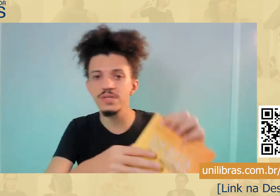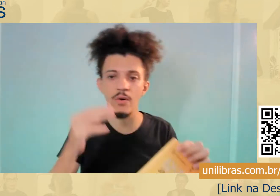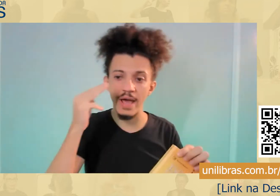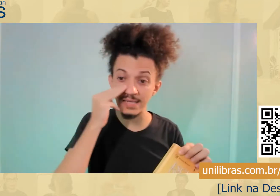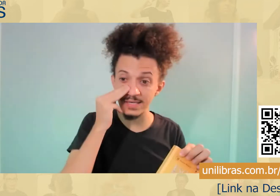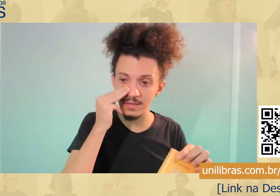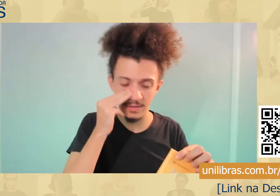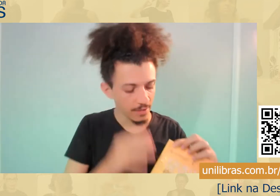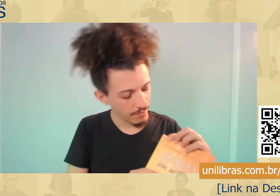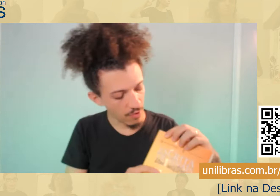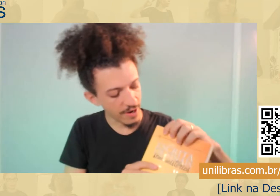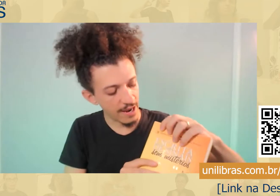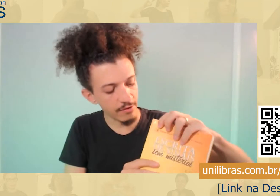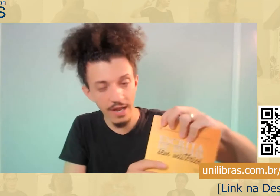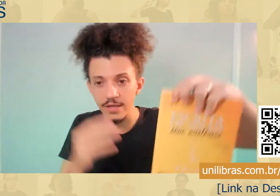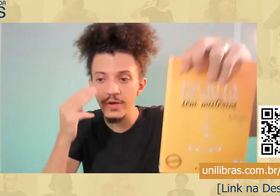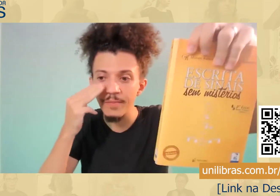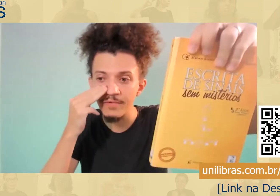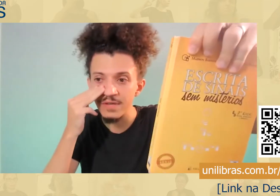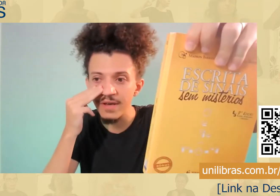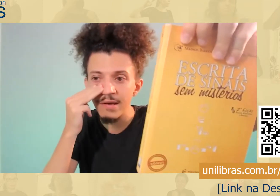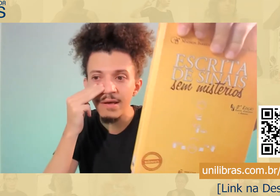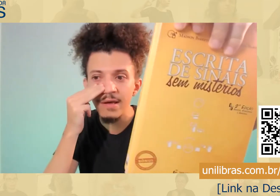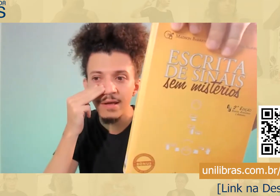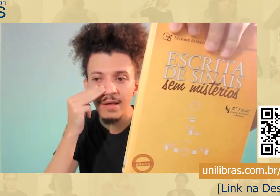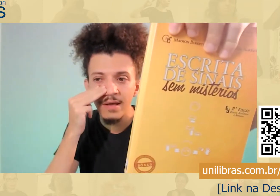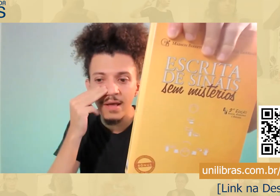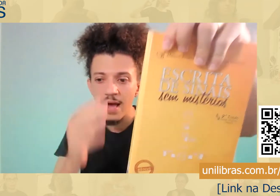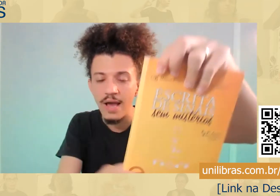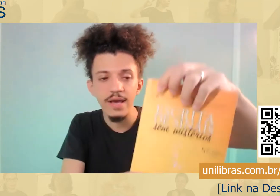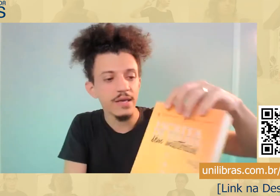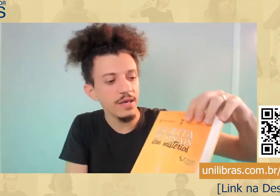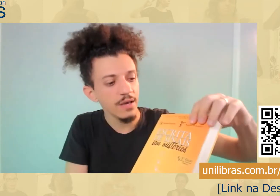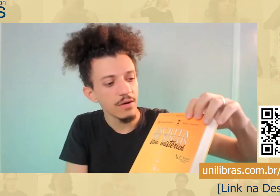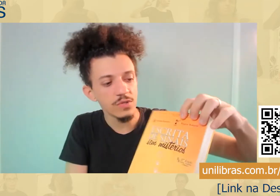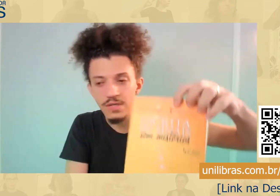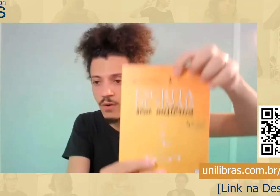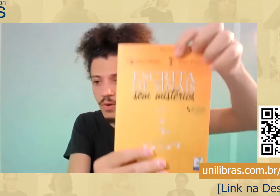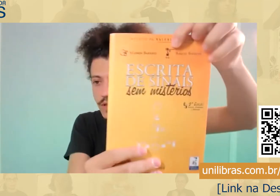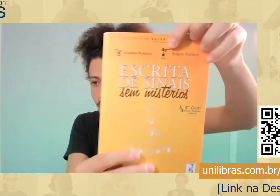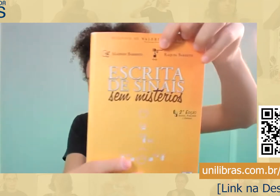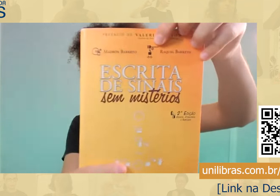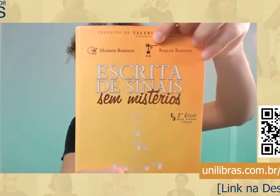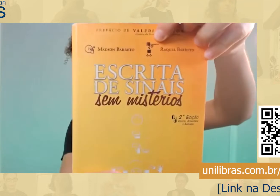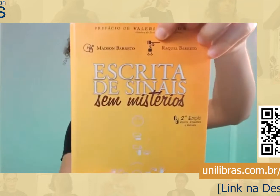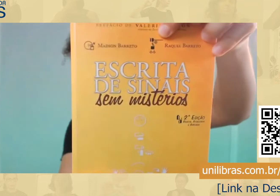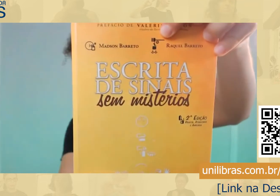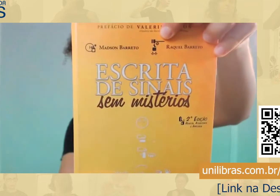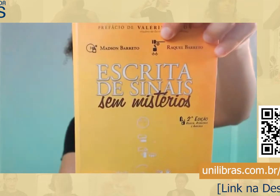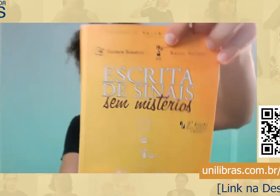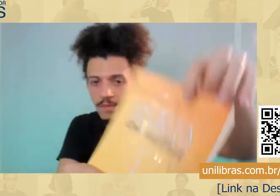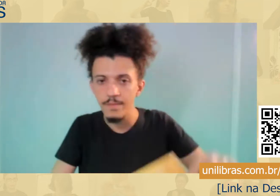O meu sinal é assim. Vou colocar lado a lado aqui, ó, para você ver. E aqui o sinal da Raquel,